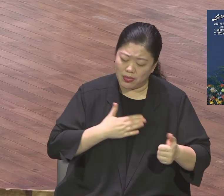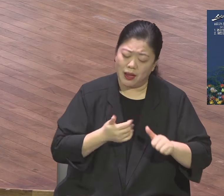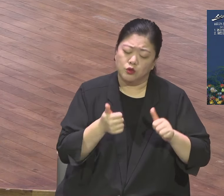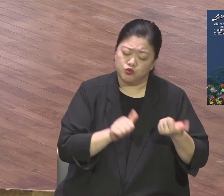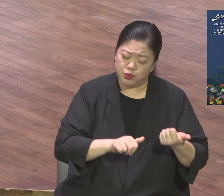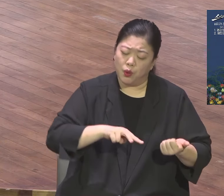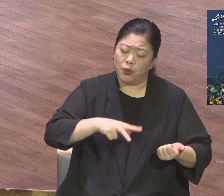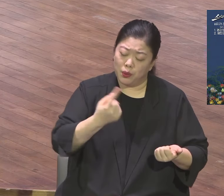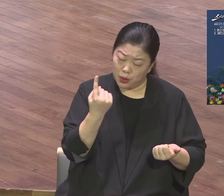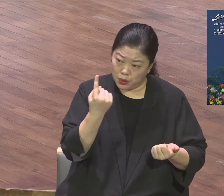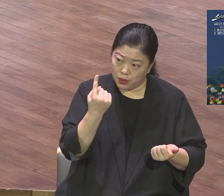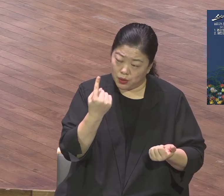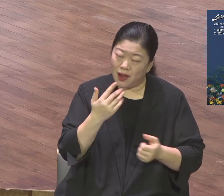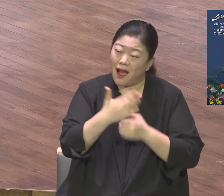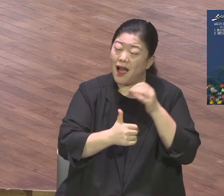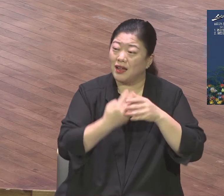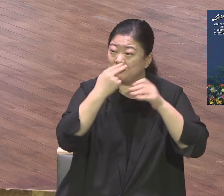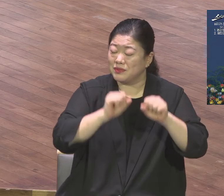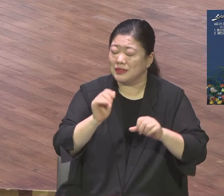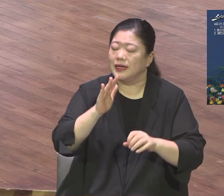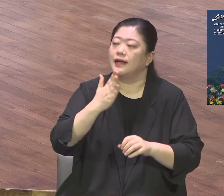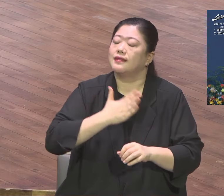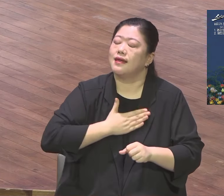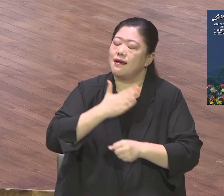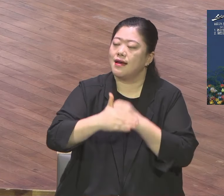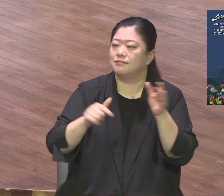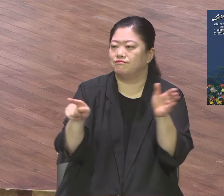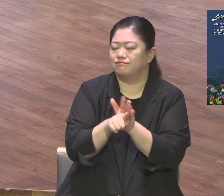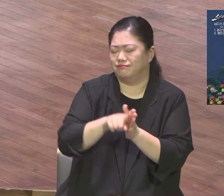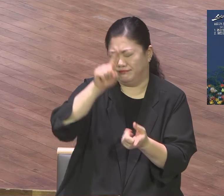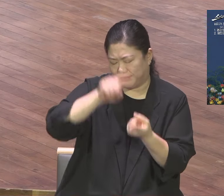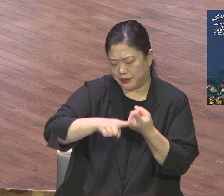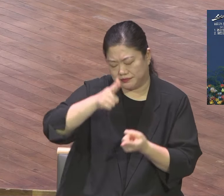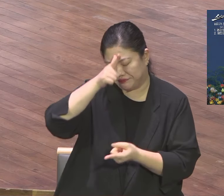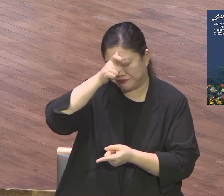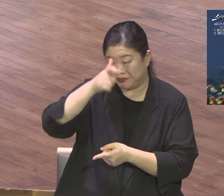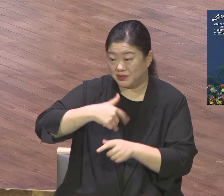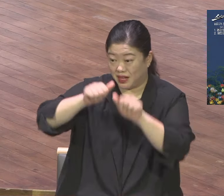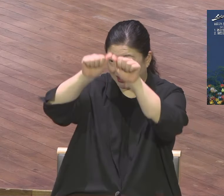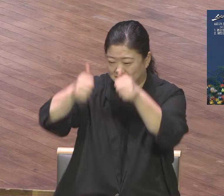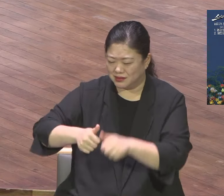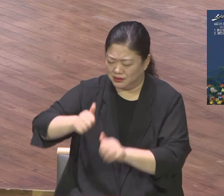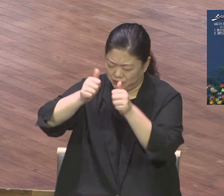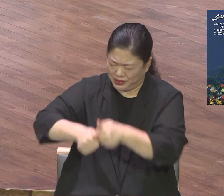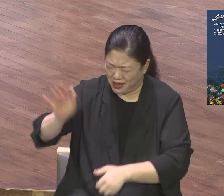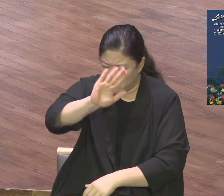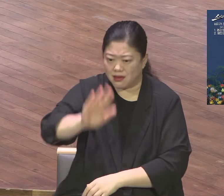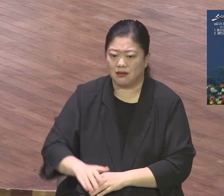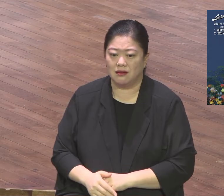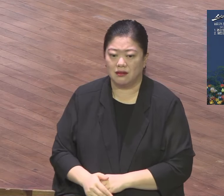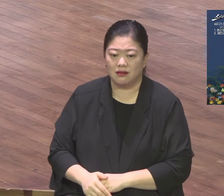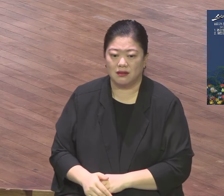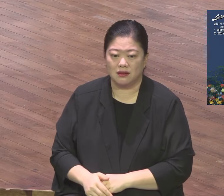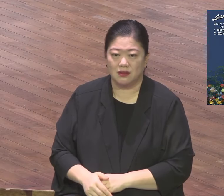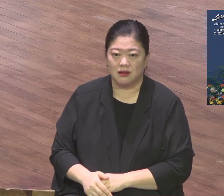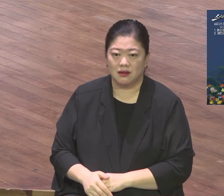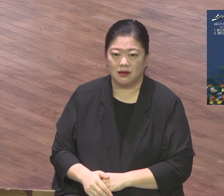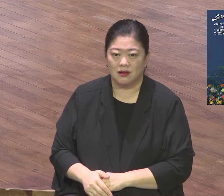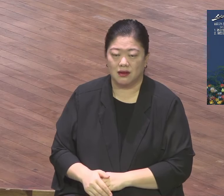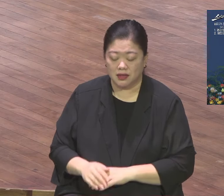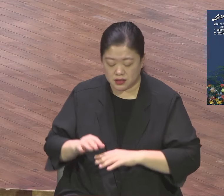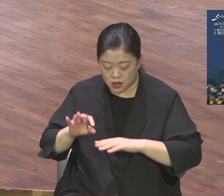결국 사드락 메삭 아벤느고는 평소보다 왕이 열받아가지고 야 덧질러, 불 덧질러 일곱